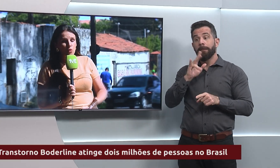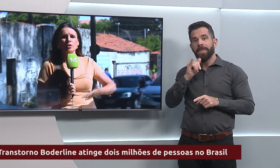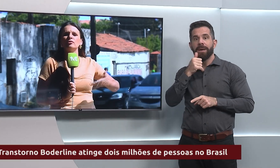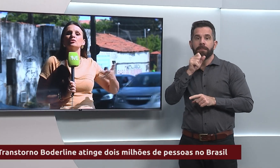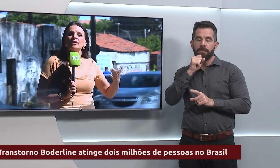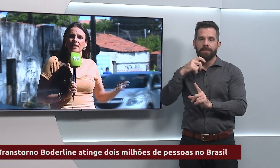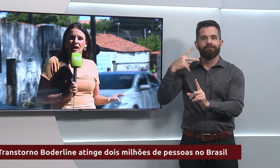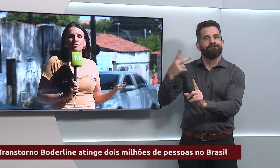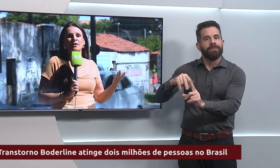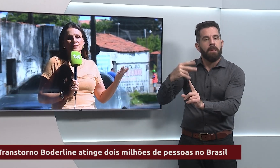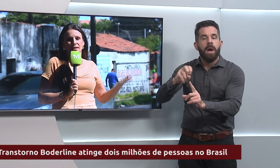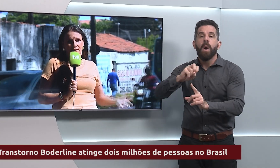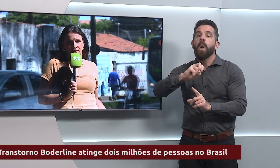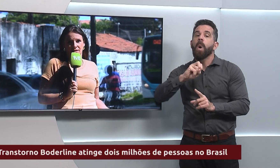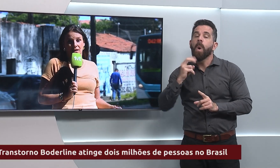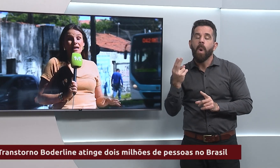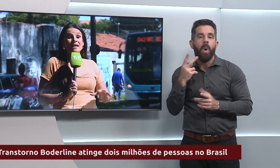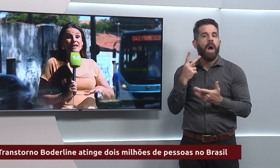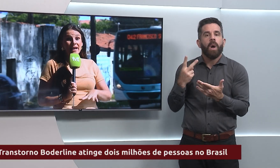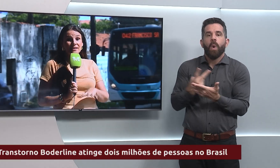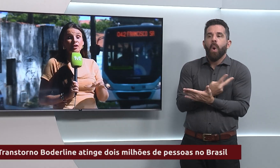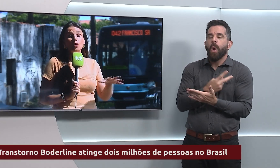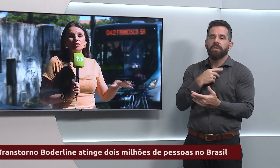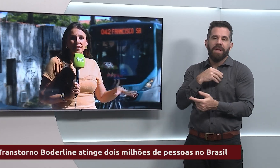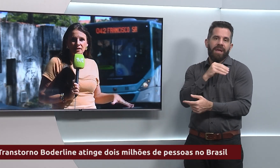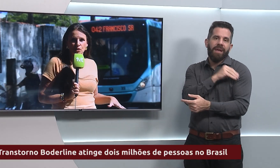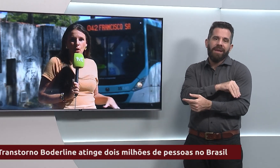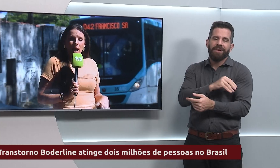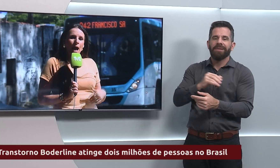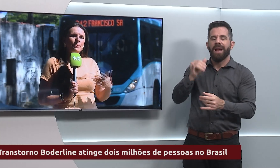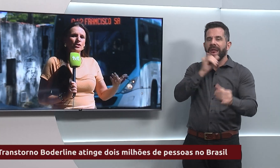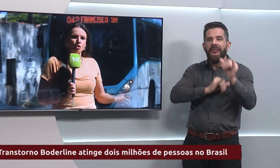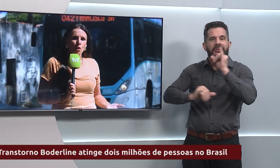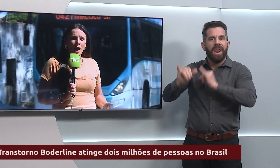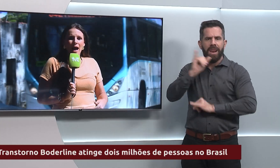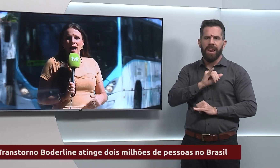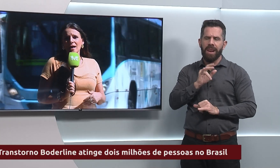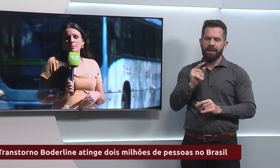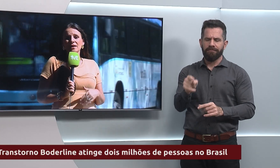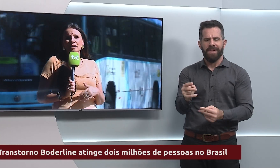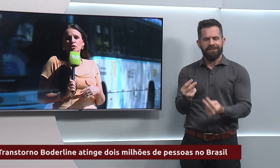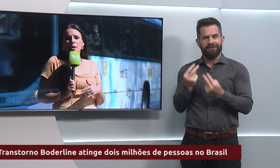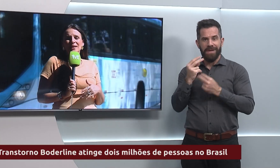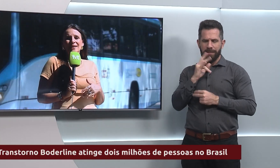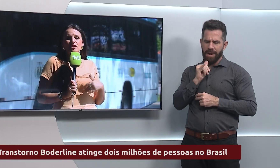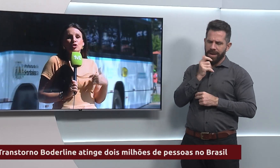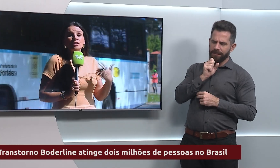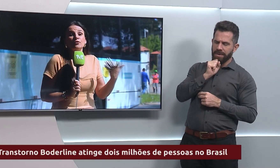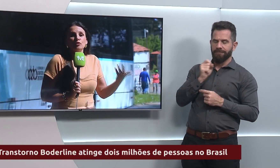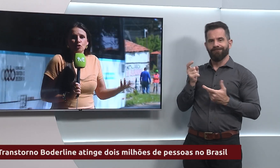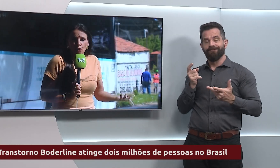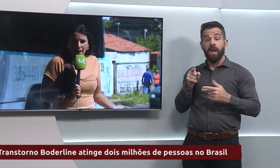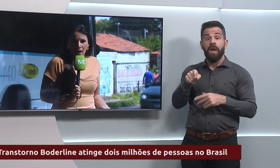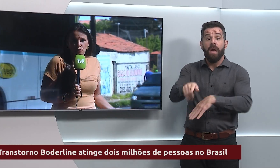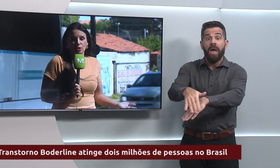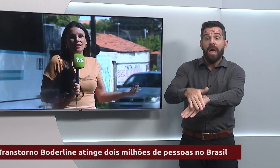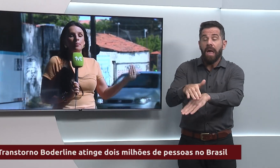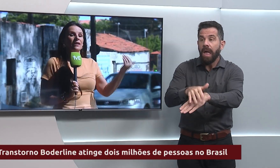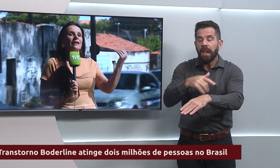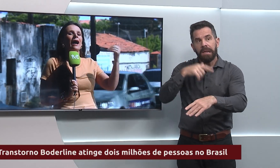enquanto criavam essa criança. Nesse contexto, a pessoa acaba criando uma maneira disfuncional de interpretar a